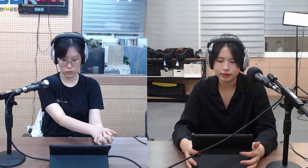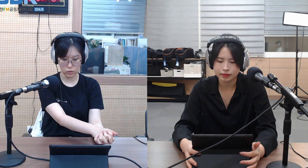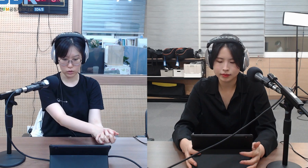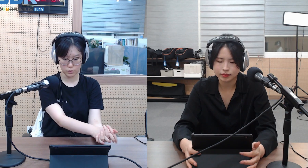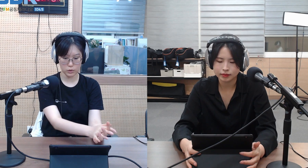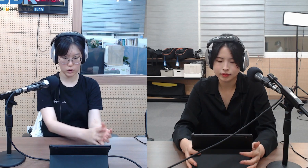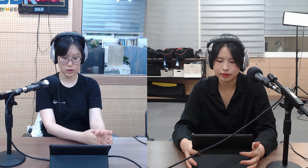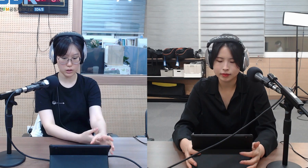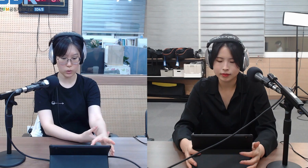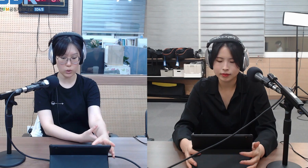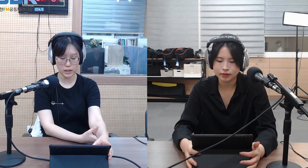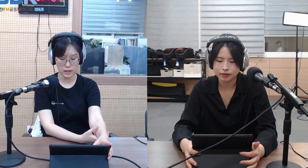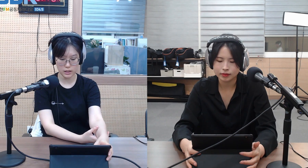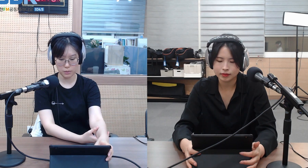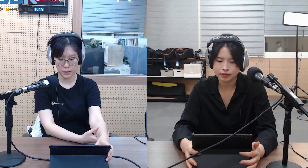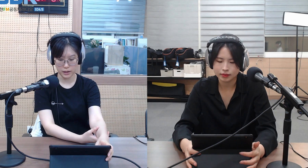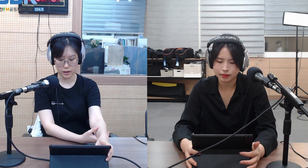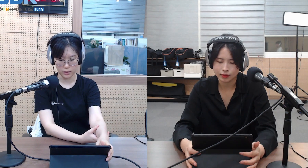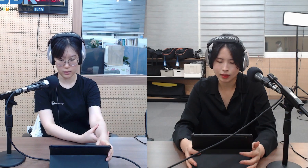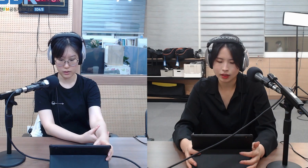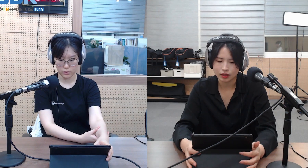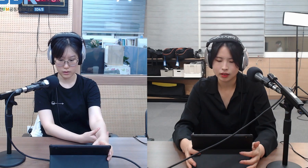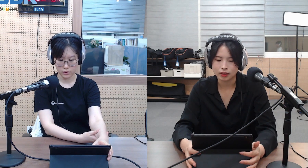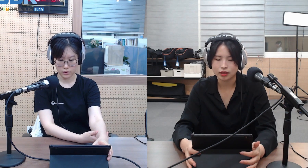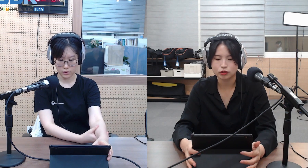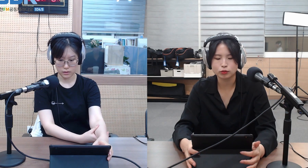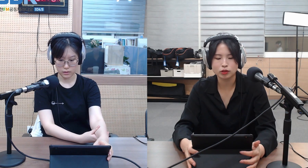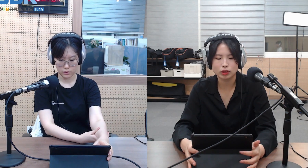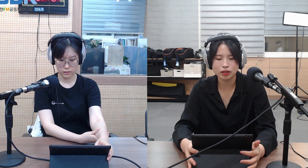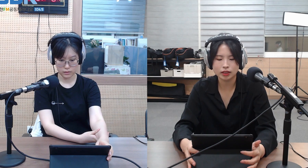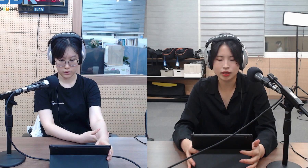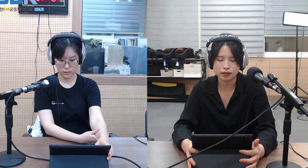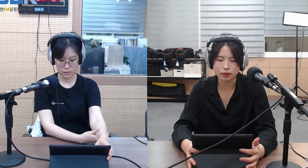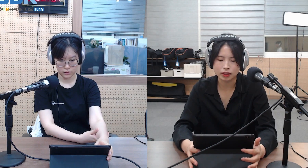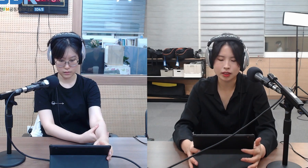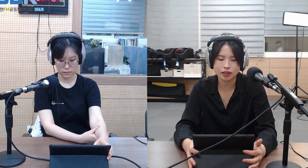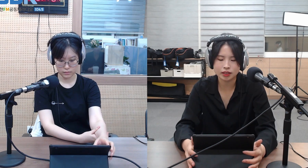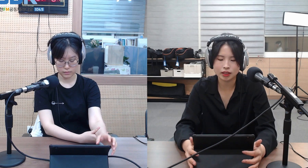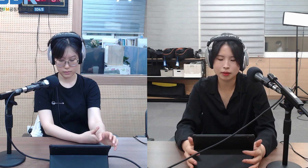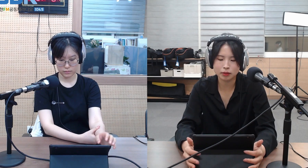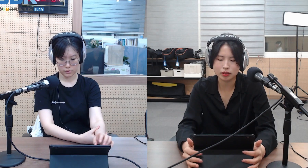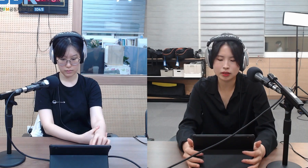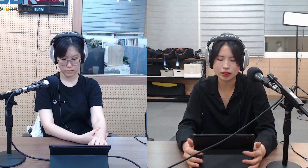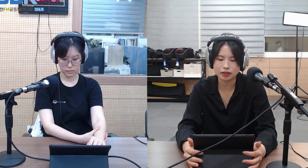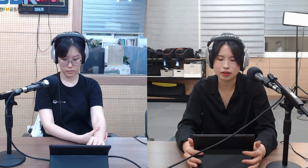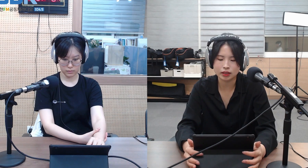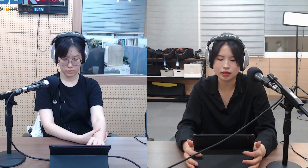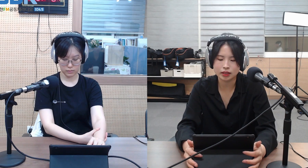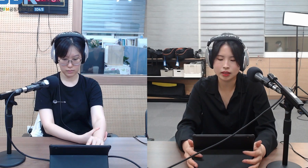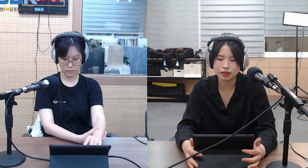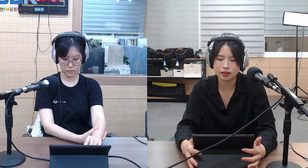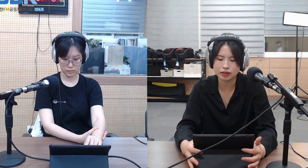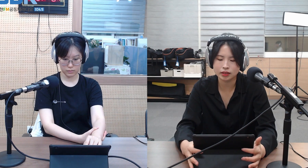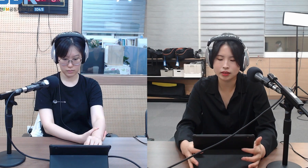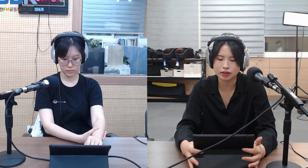바꿔주고 음료는 콜라 사이즈업 할게요. 네, 주문 확인하겠습니다. 치킨 버거 세트에 사이드는 치즈